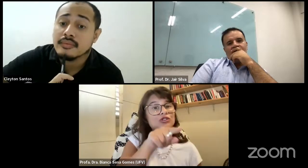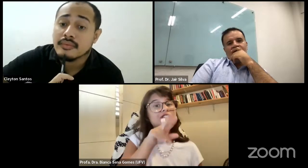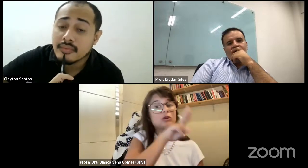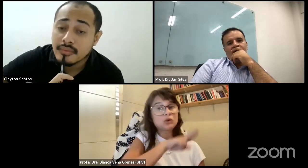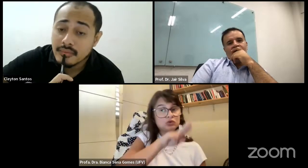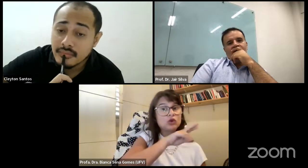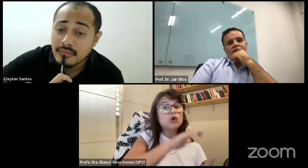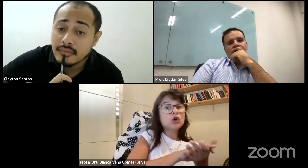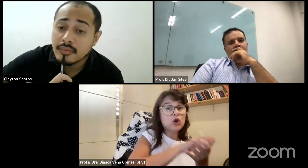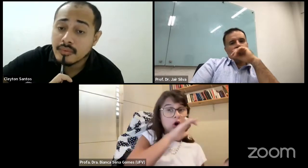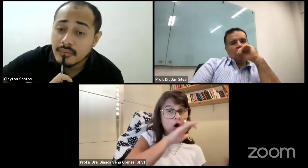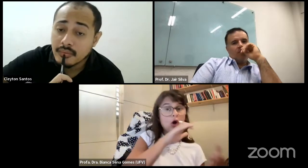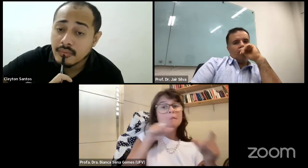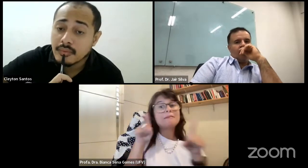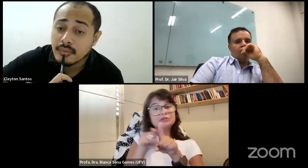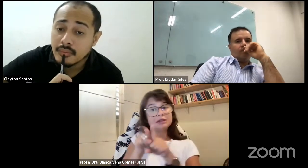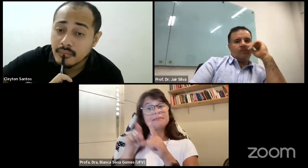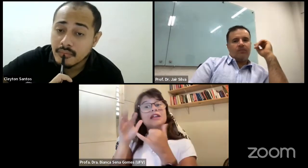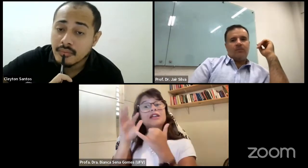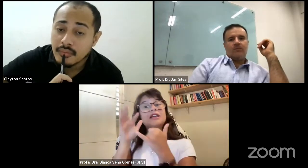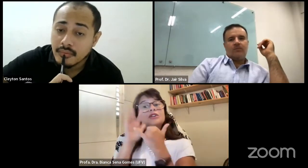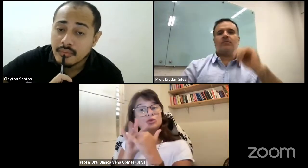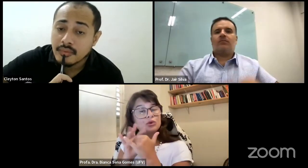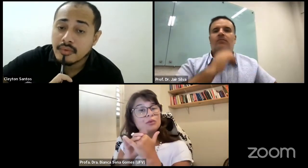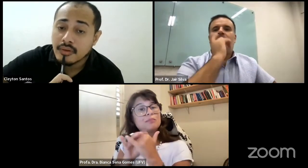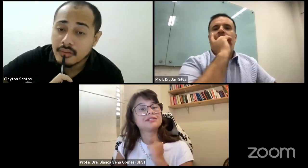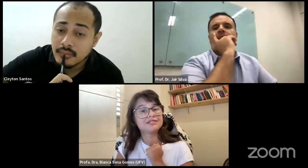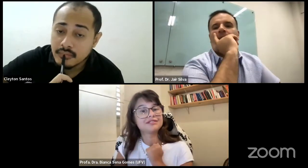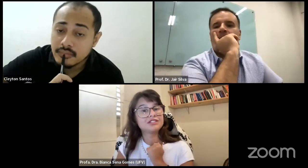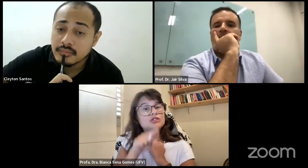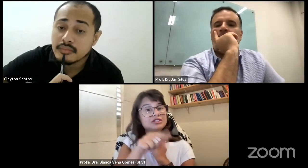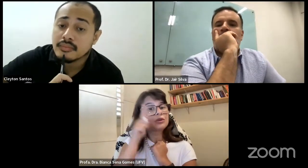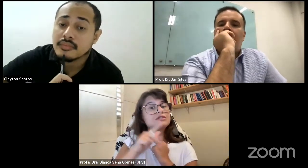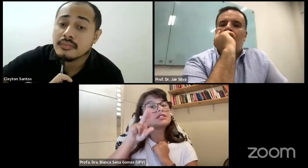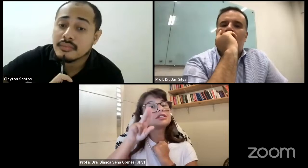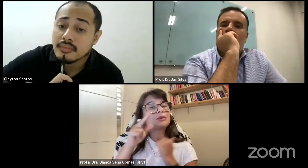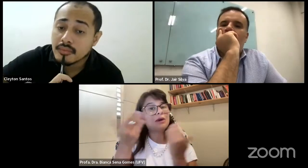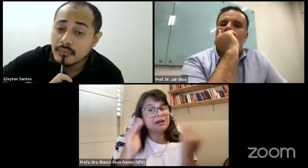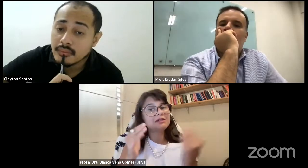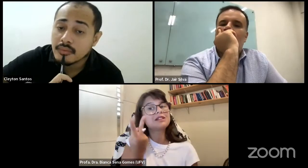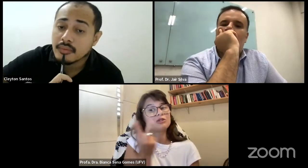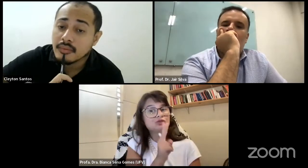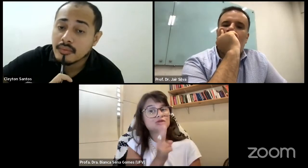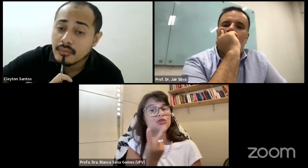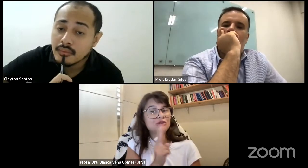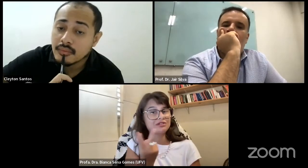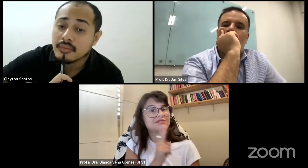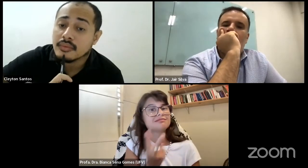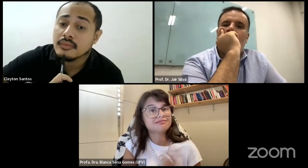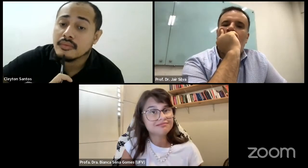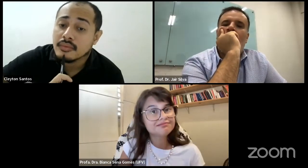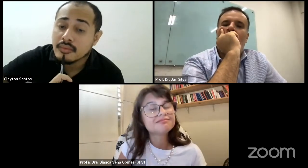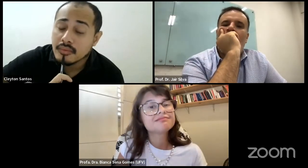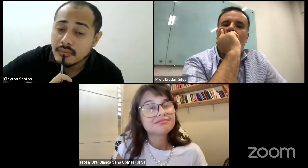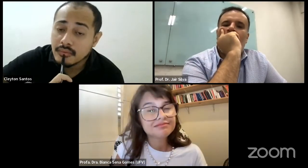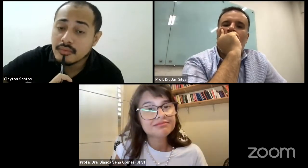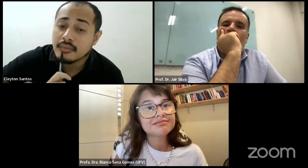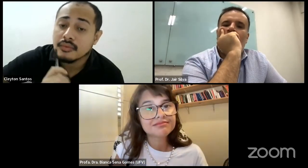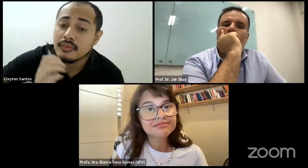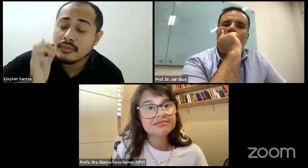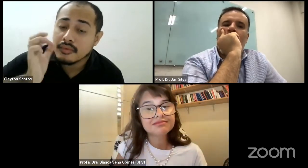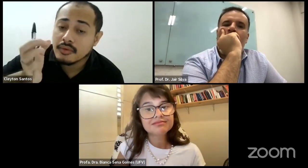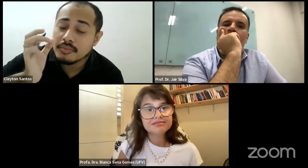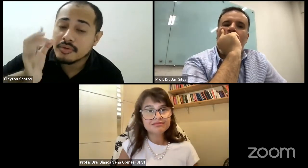não está dentro da sua parte teórica, digamos assim, mas está dentro da sua análise. Você encontrou isso lá no YouTube,